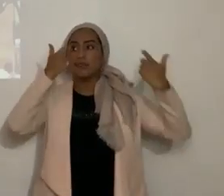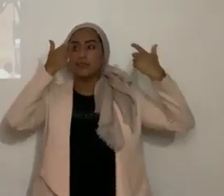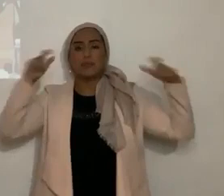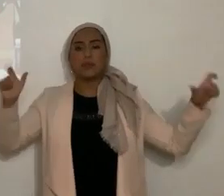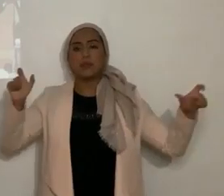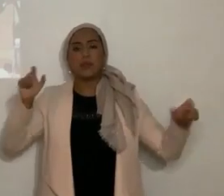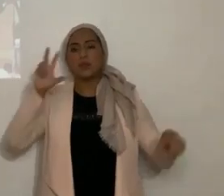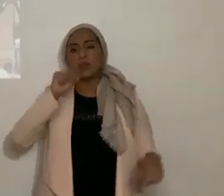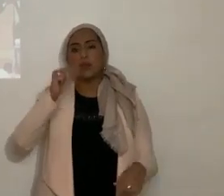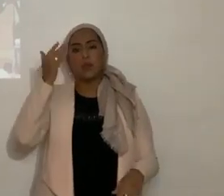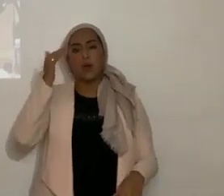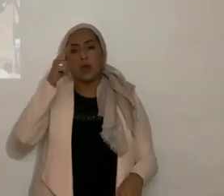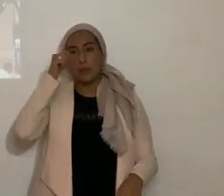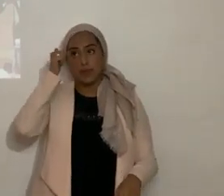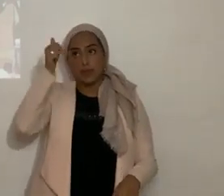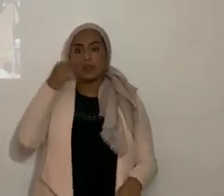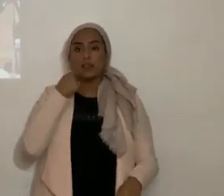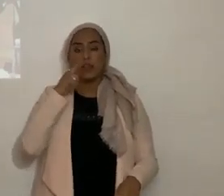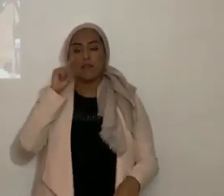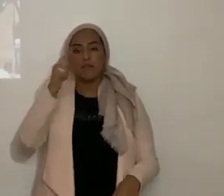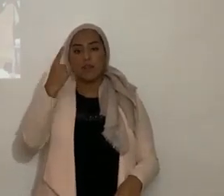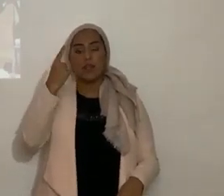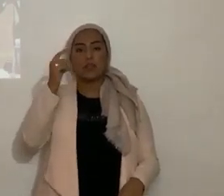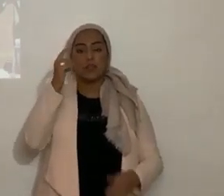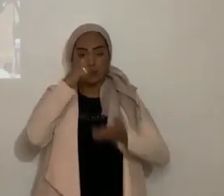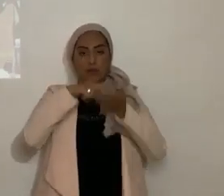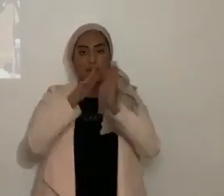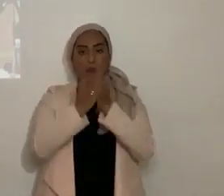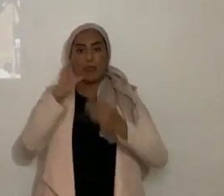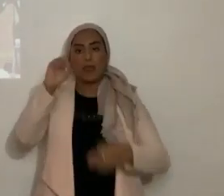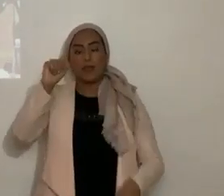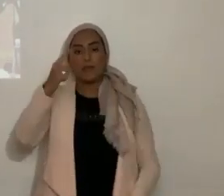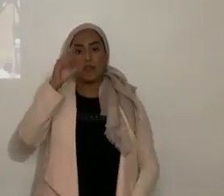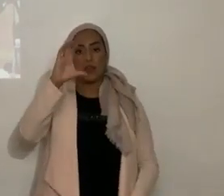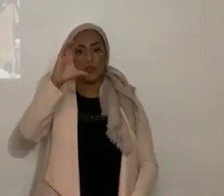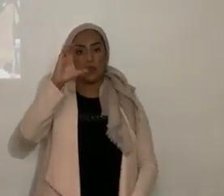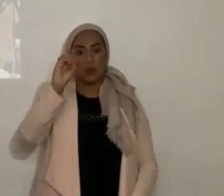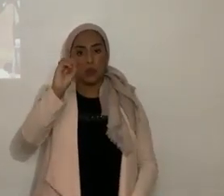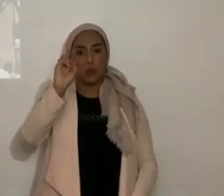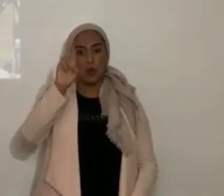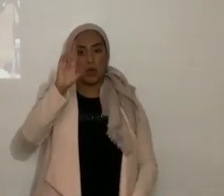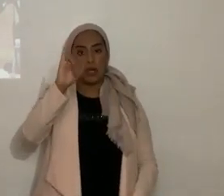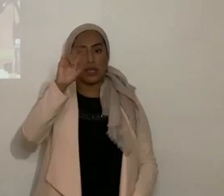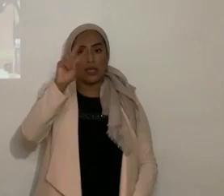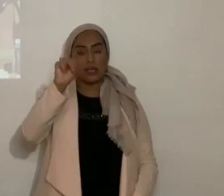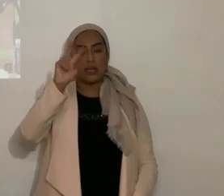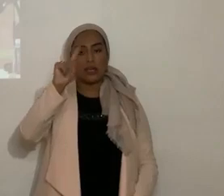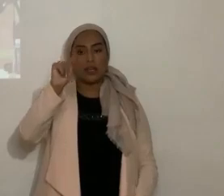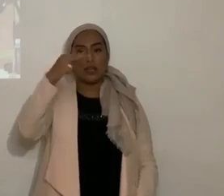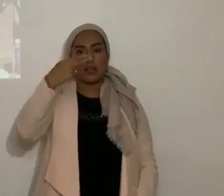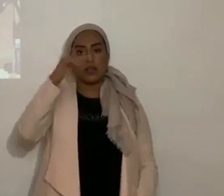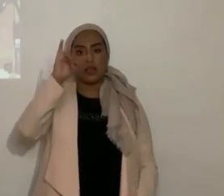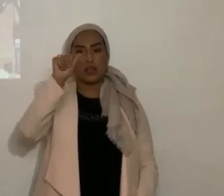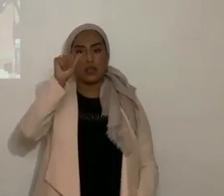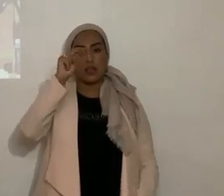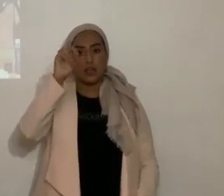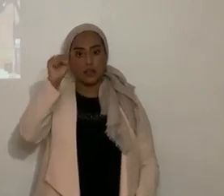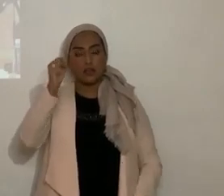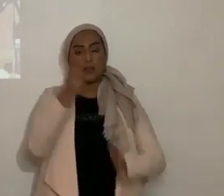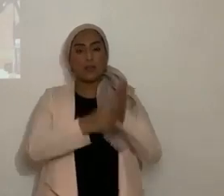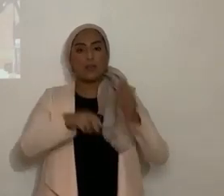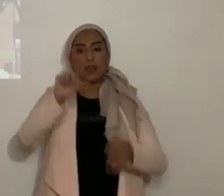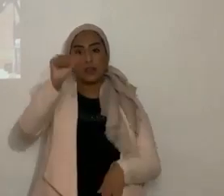inmensa. ¿Por qué? Porque Él lo dijo, Primera de Corintios, vamos, abran su Biblia en Primera de Corintios, capítulo 10, verso